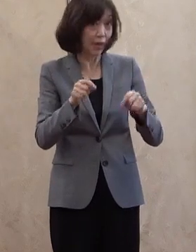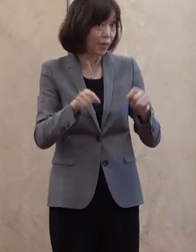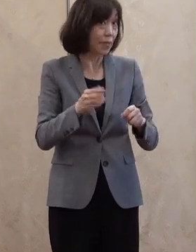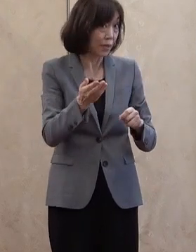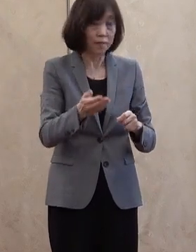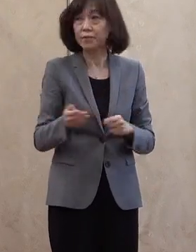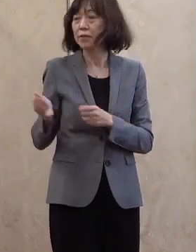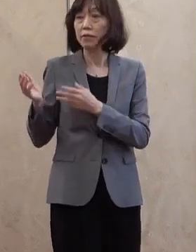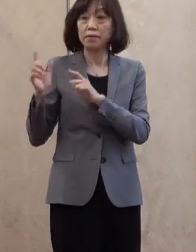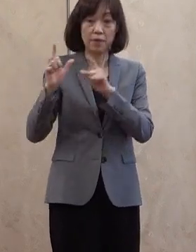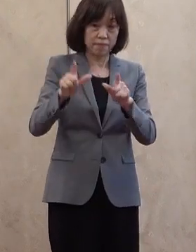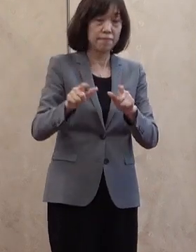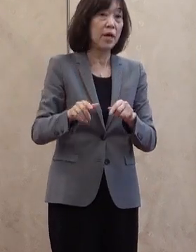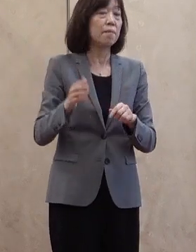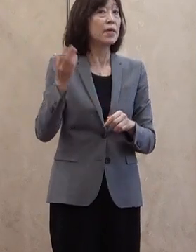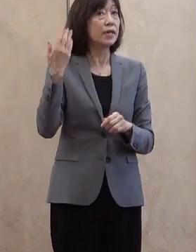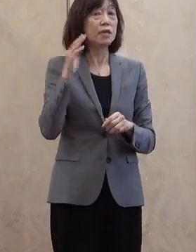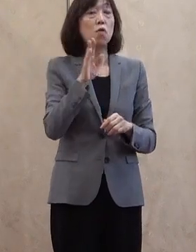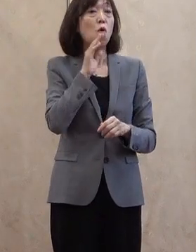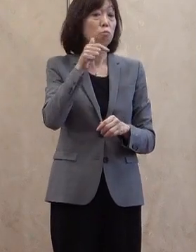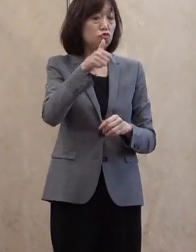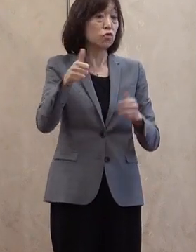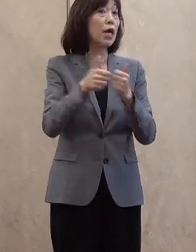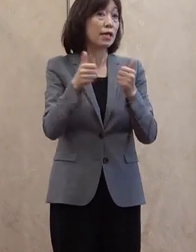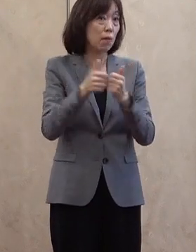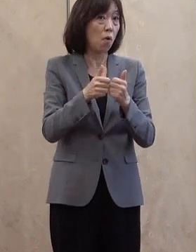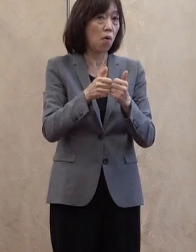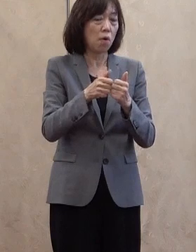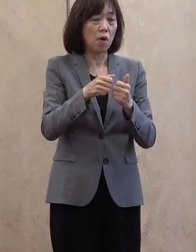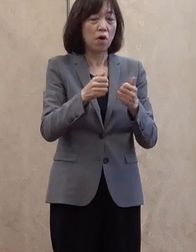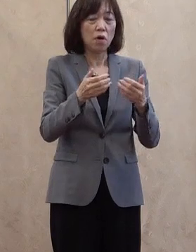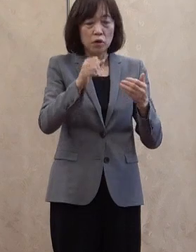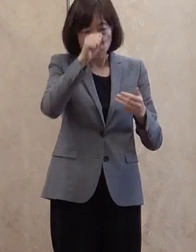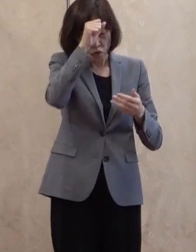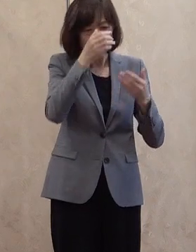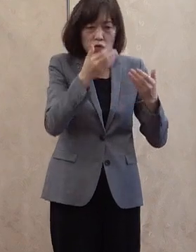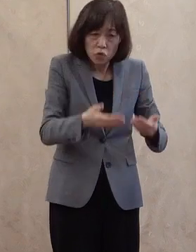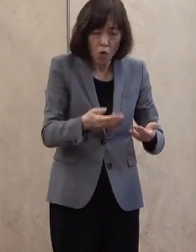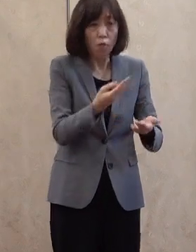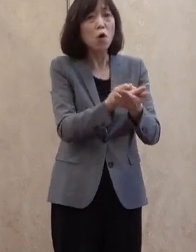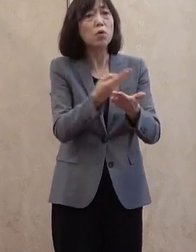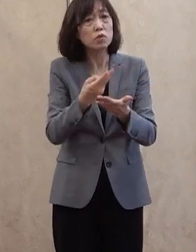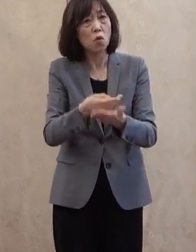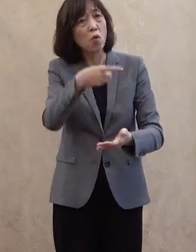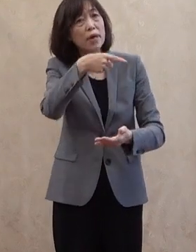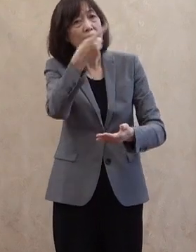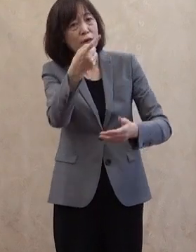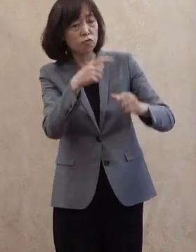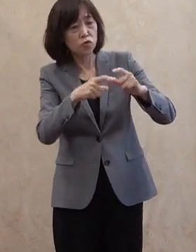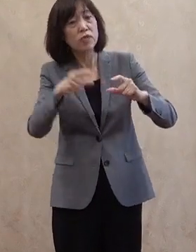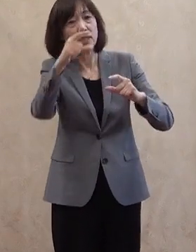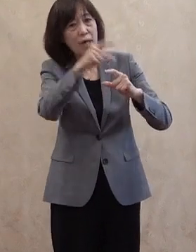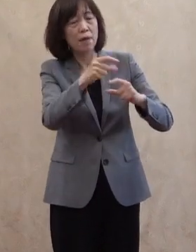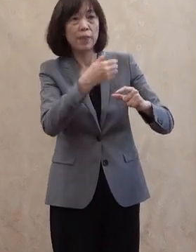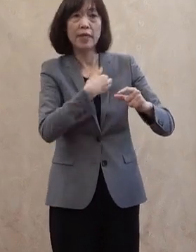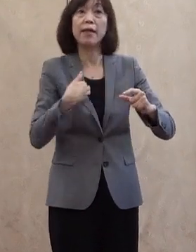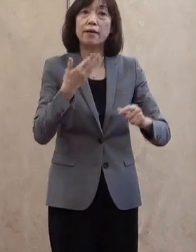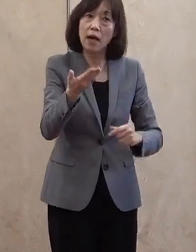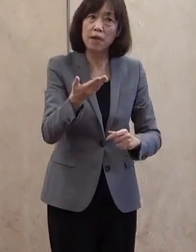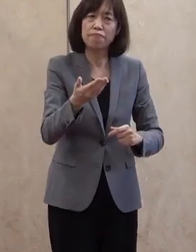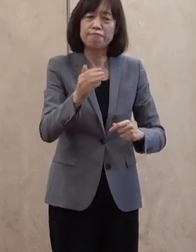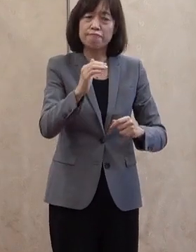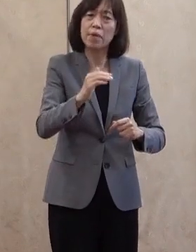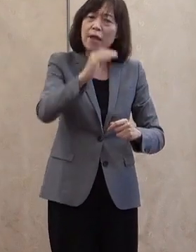状、先ほどの本部会議でもやりましたけれども、重症病床をなんとか100床追加できないかということ、まあ、非常にこれ高い数字にはなります